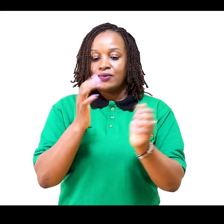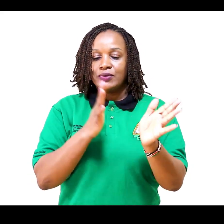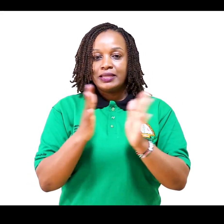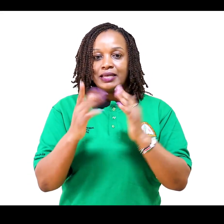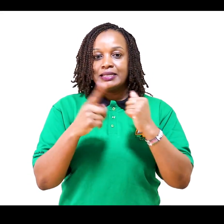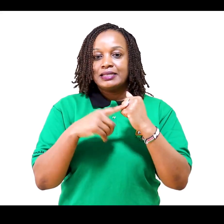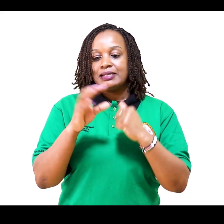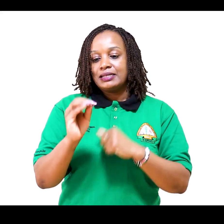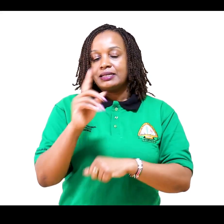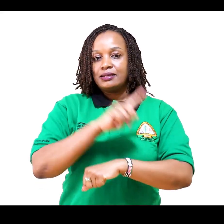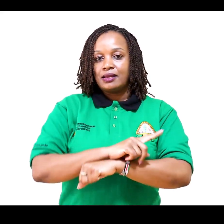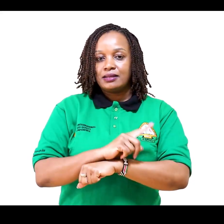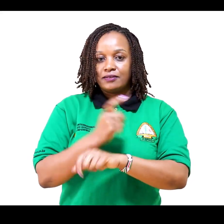tangu tarehe ya tangazo.